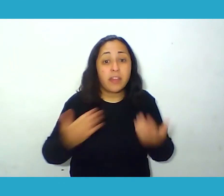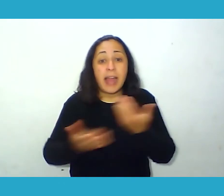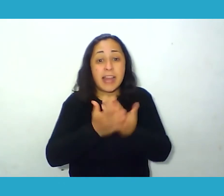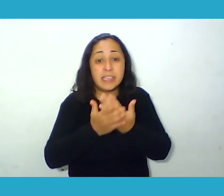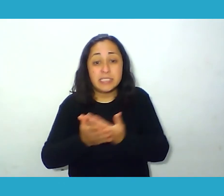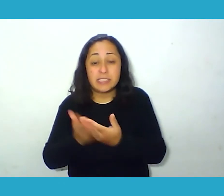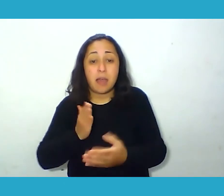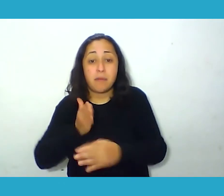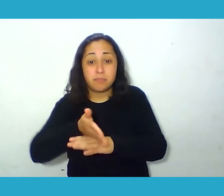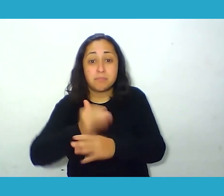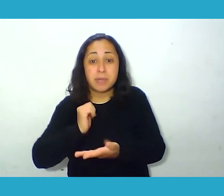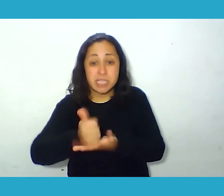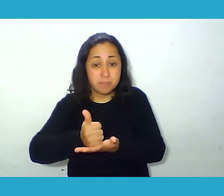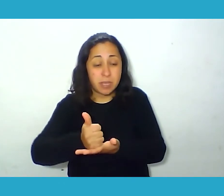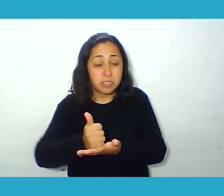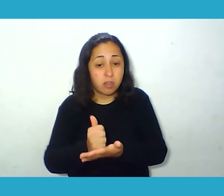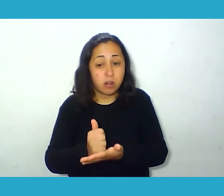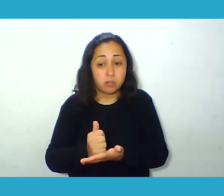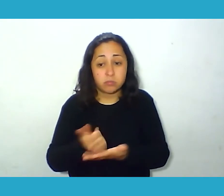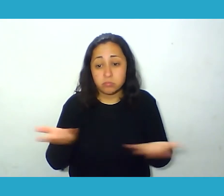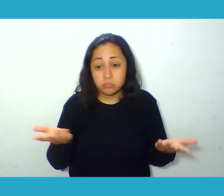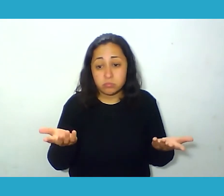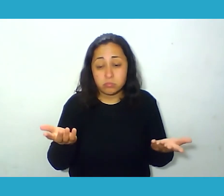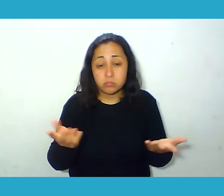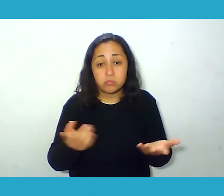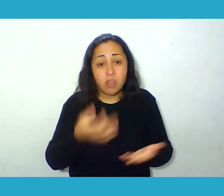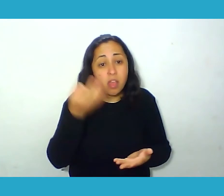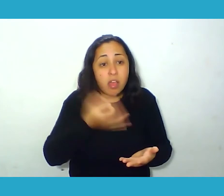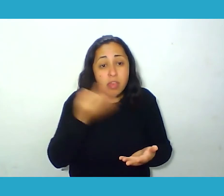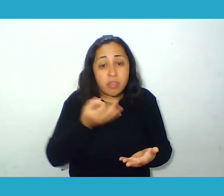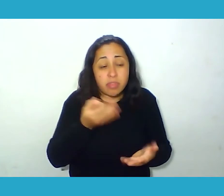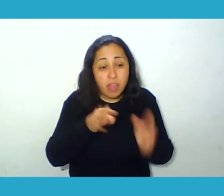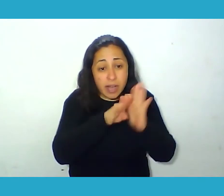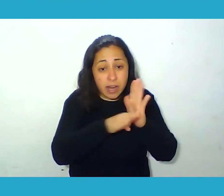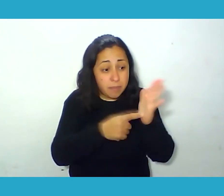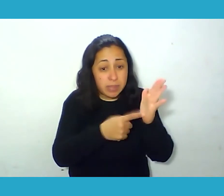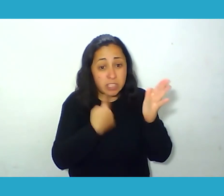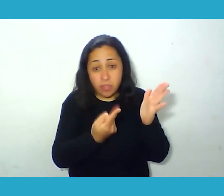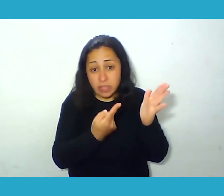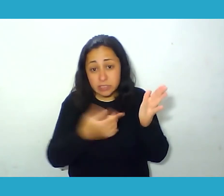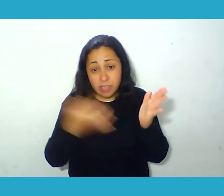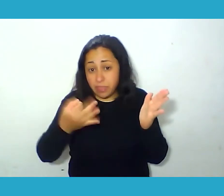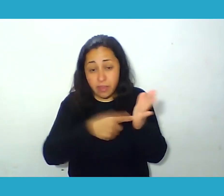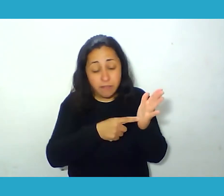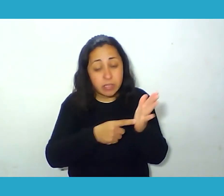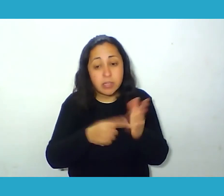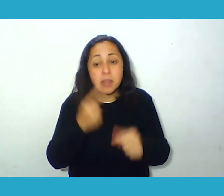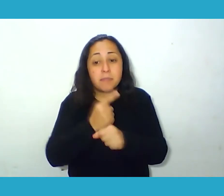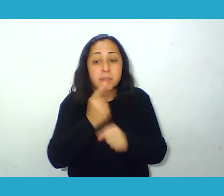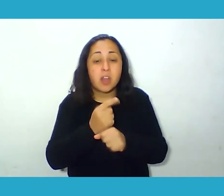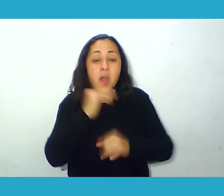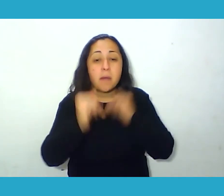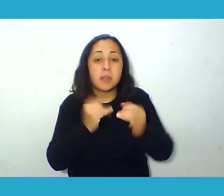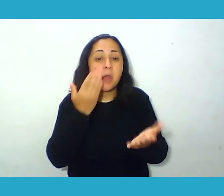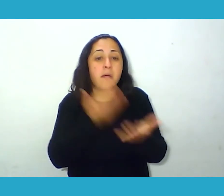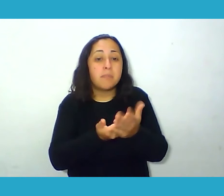arroga facultades que no tiene y si las tienen están debidamente reglamentadas. En primer lugar,